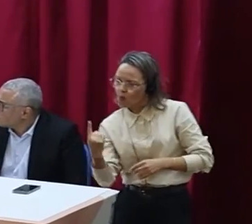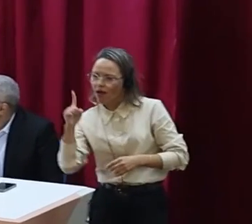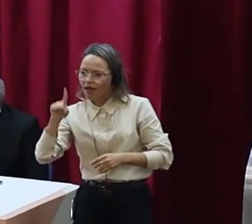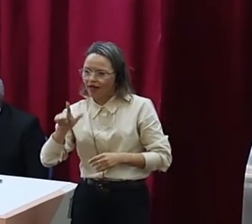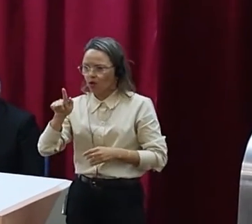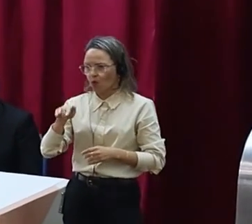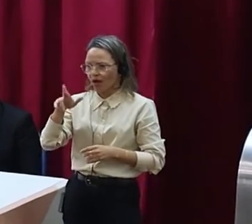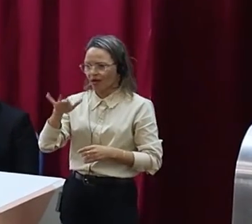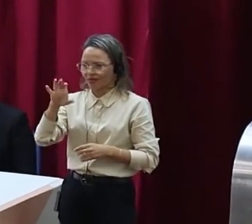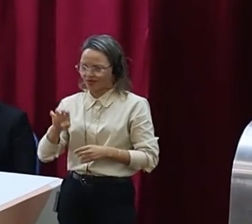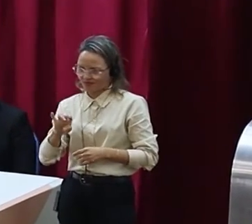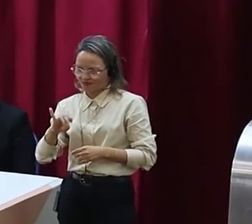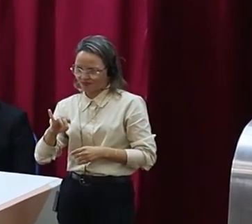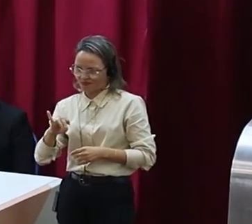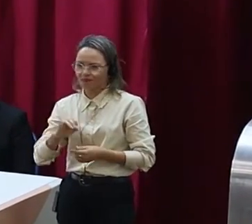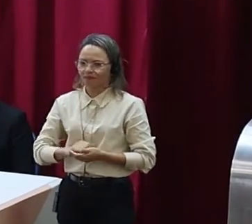falo.